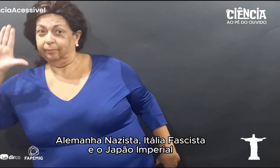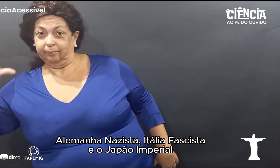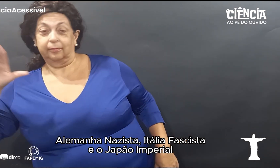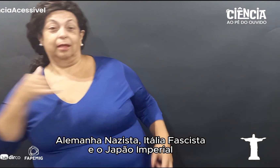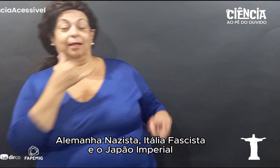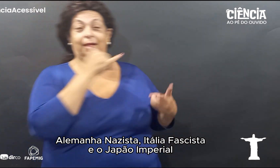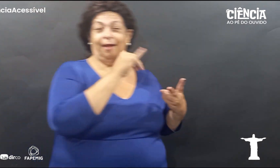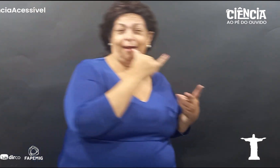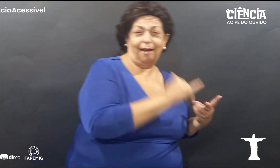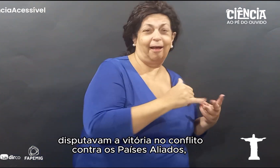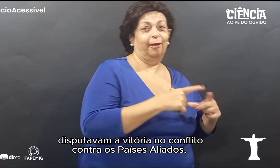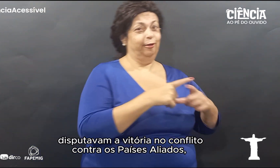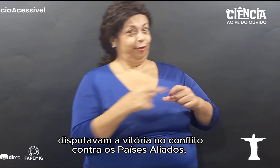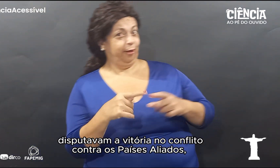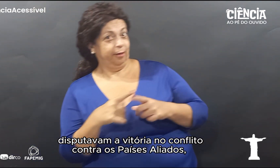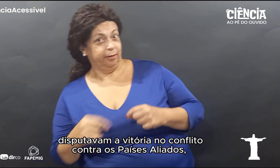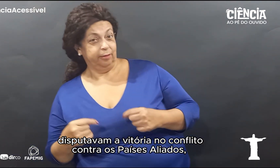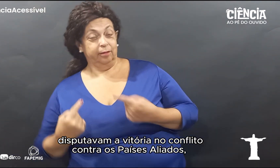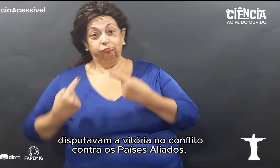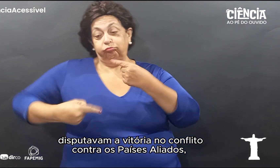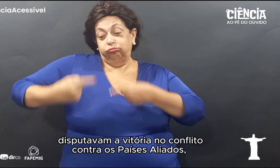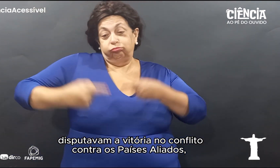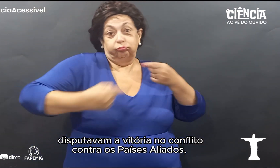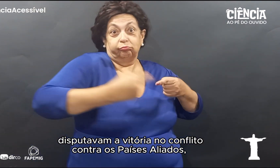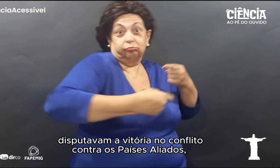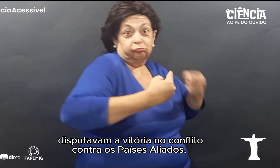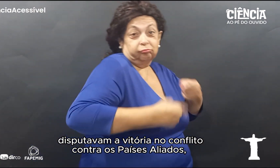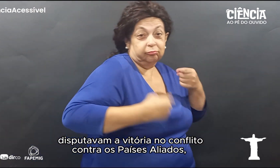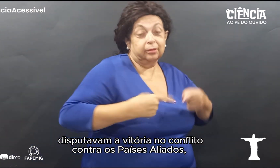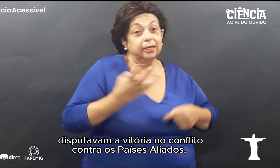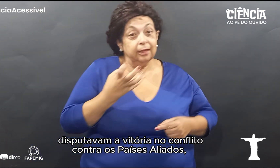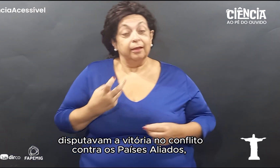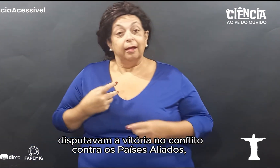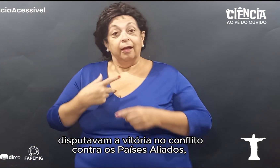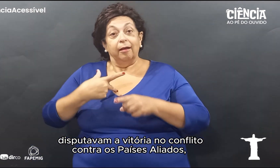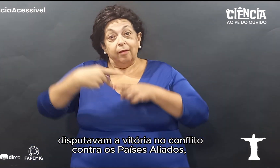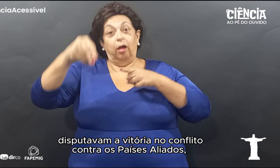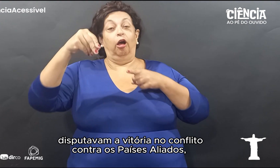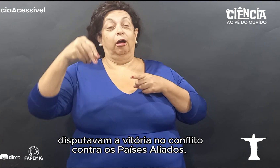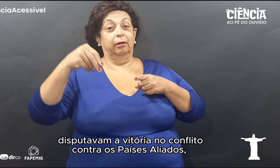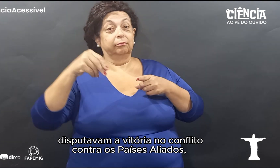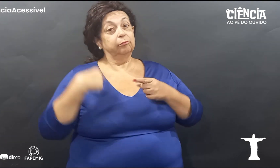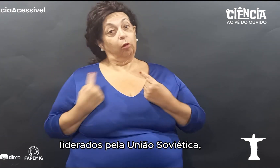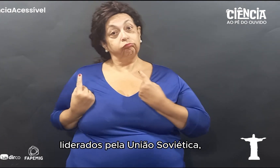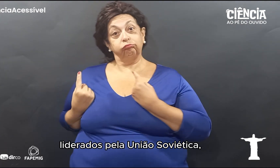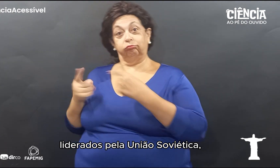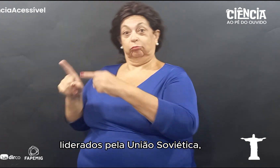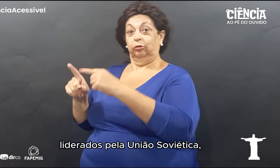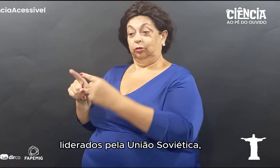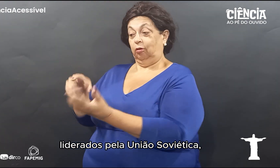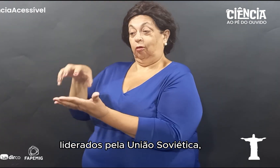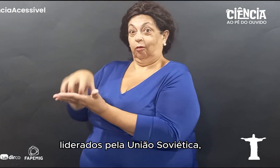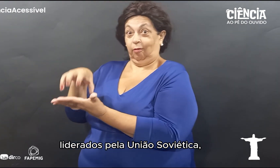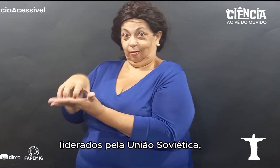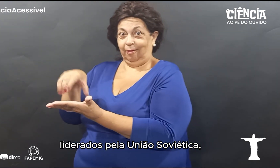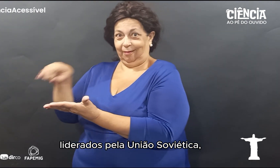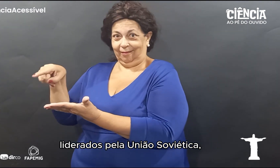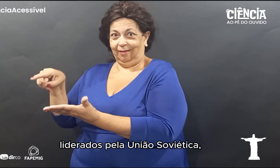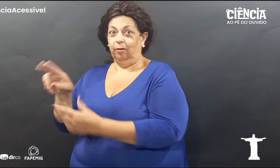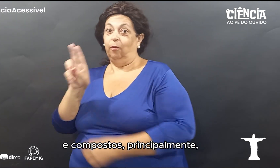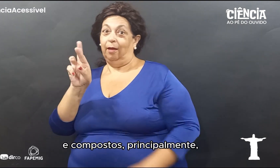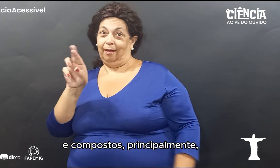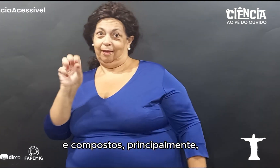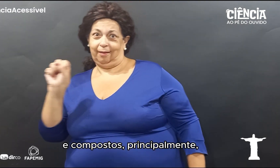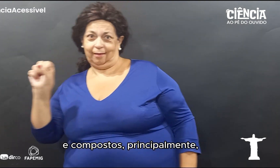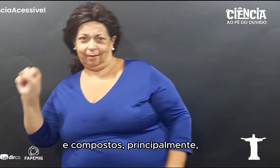e o Japão imperial, disputavam a vitória no conflito contra os países aliados, liderados pela União